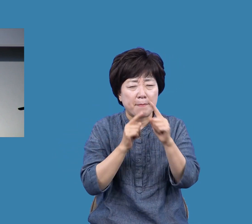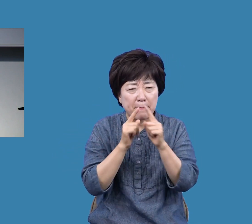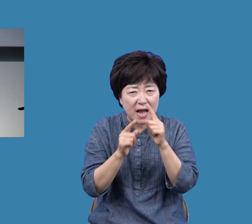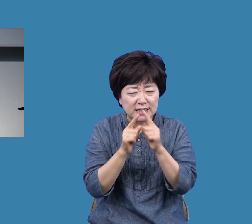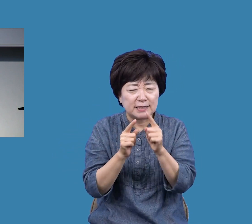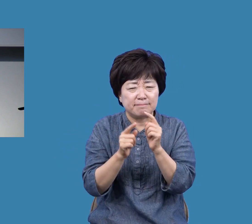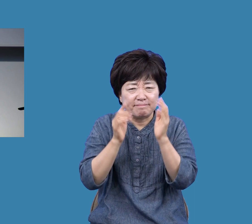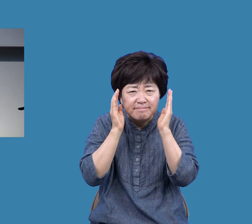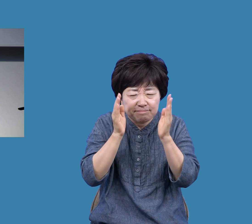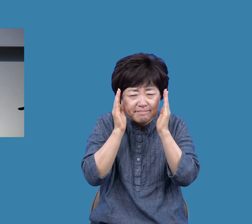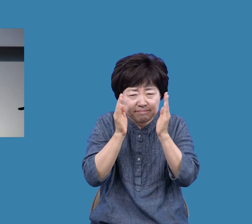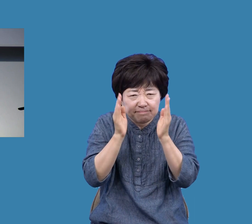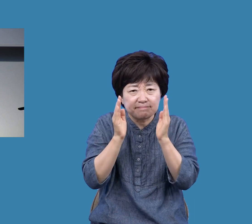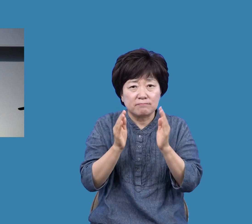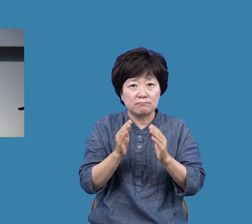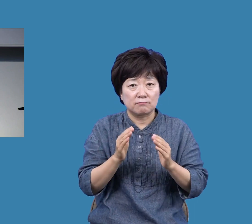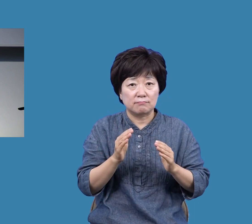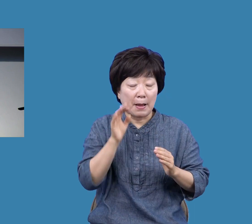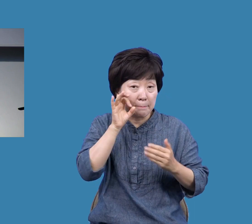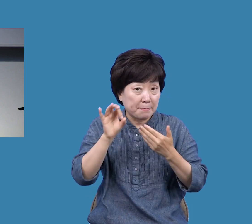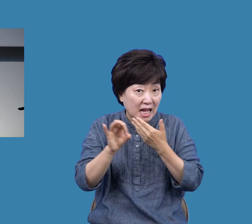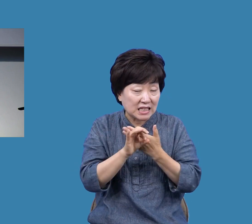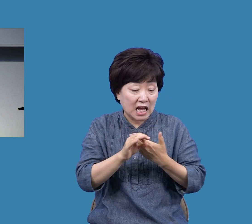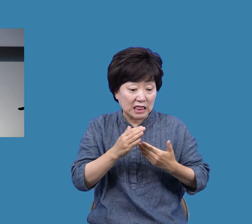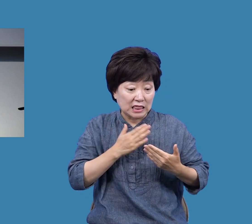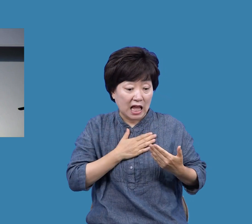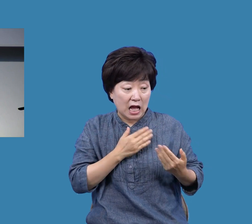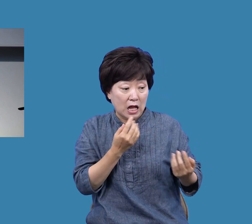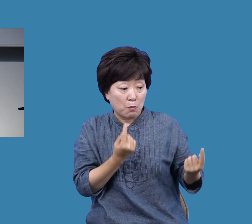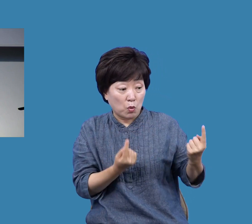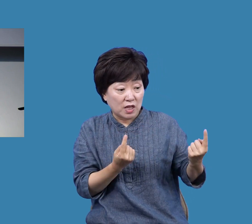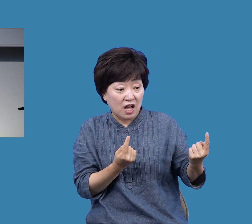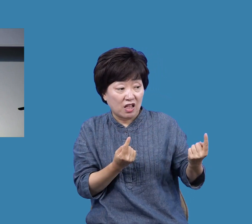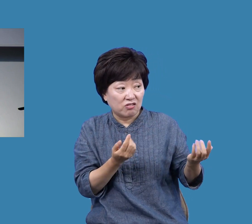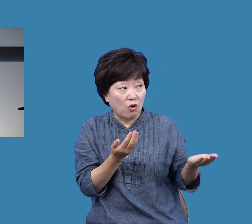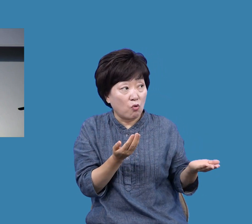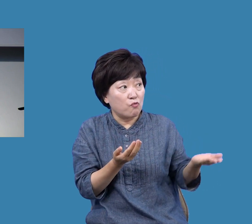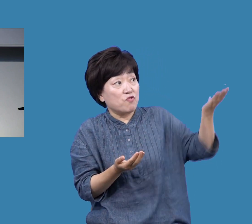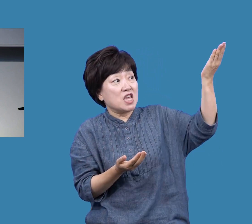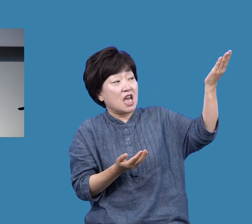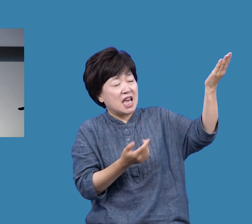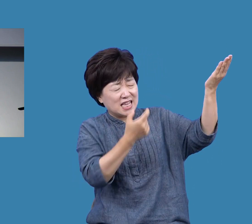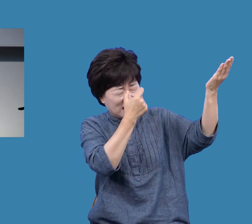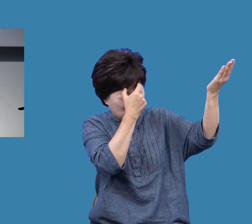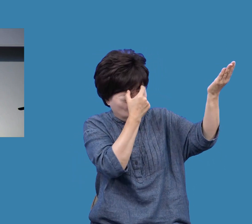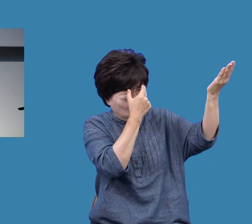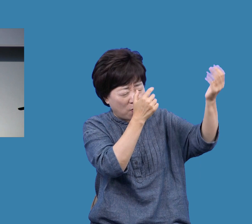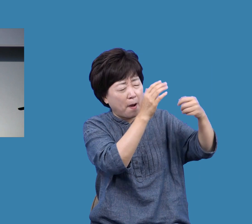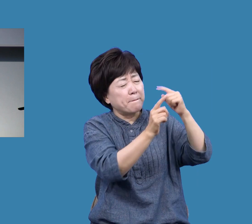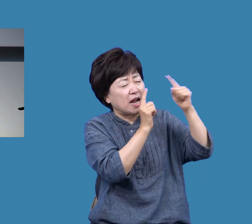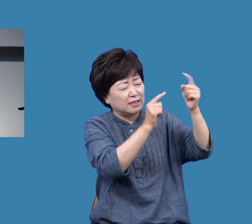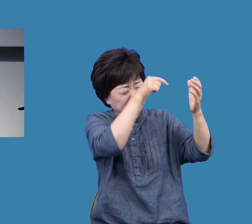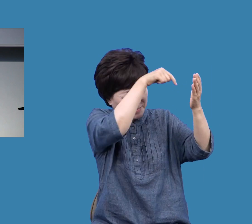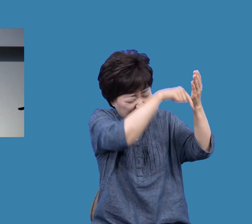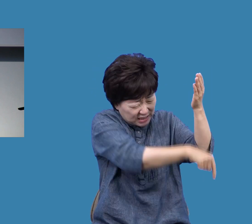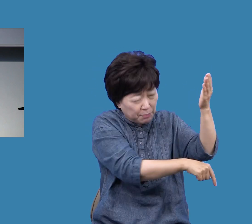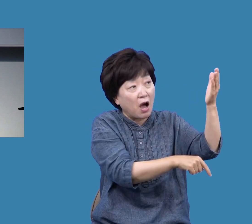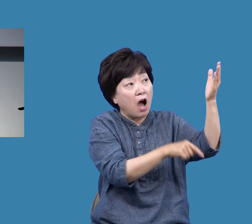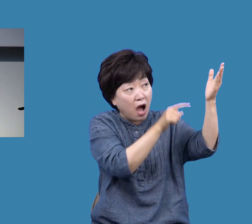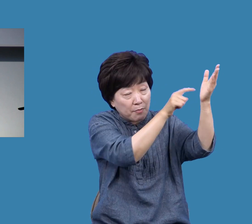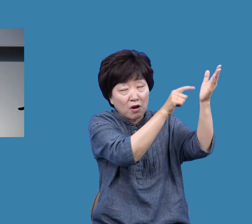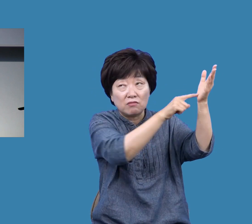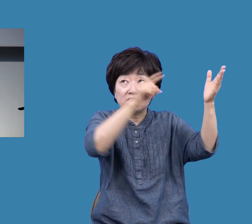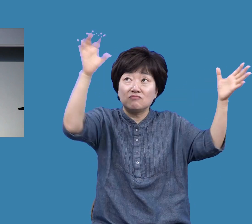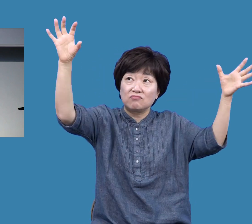만약에 저보다 더 깊게 말씀을 파고 기도하고 진짜 하나님 앞에 이런 게 있다면 하나님이 그 사람을